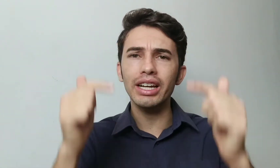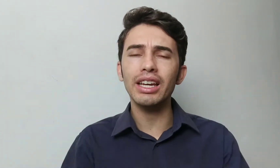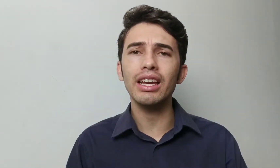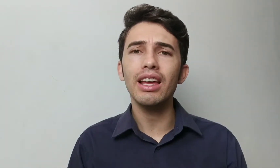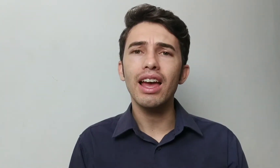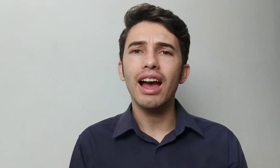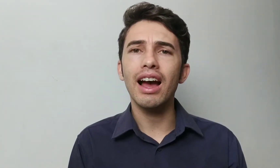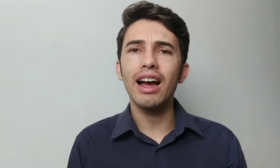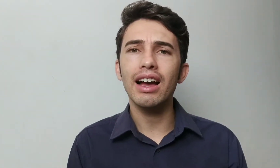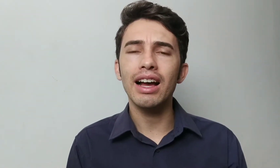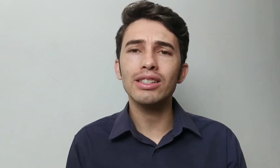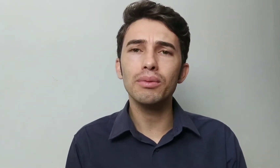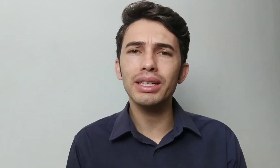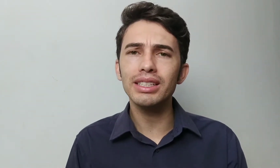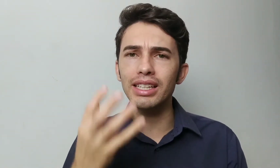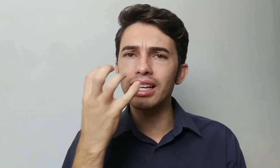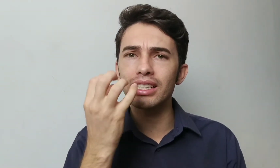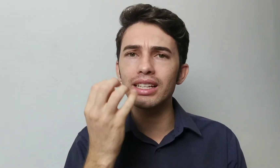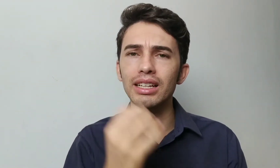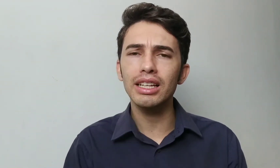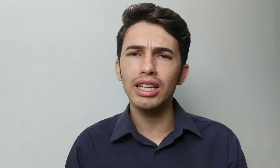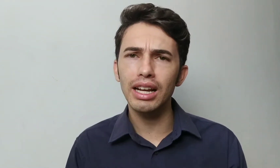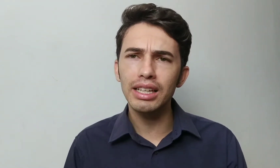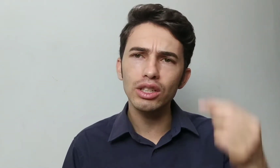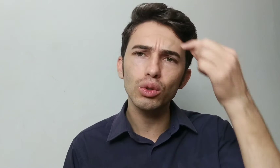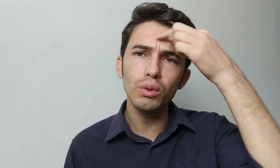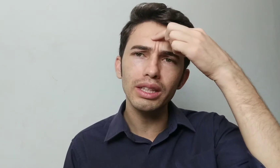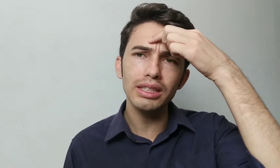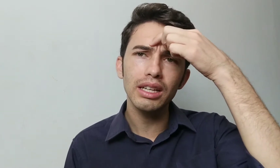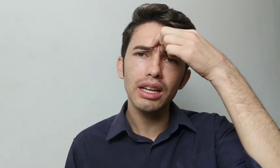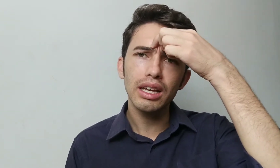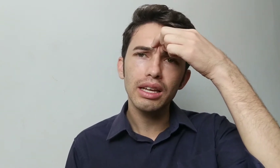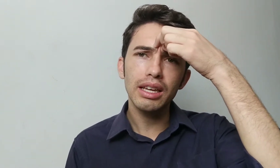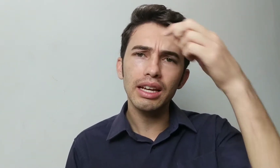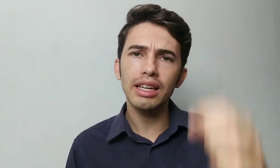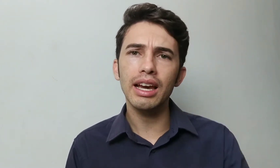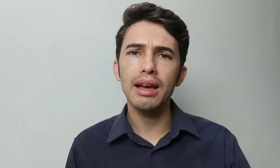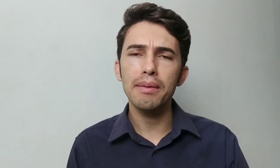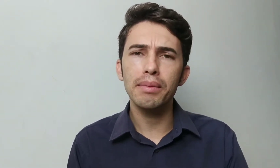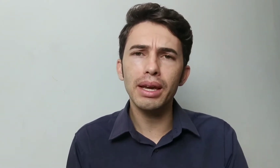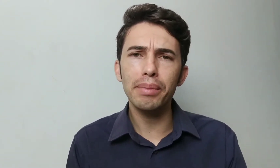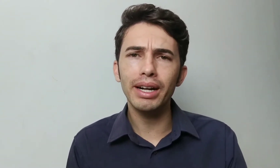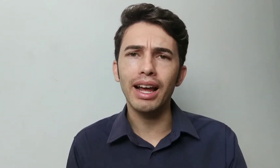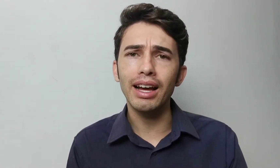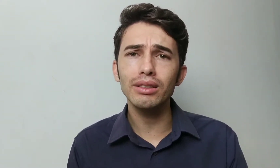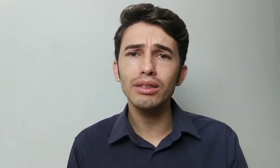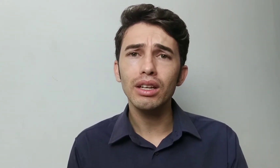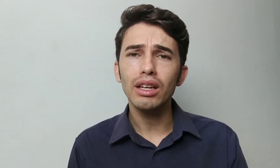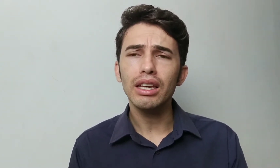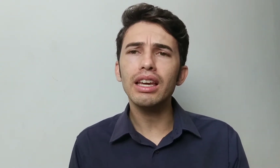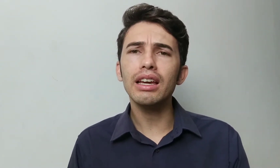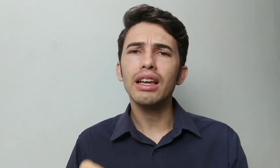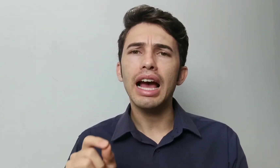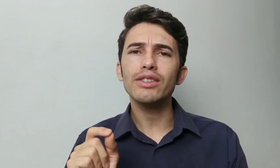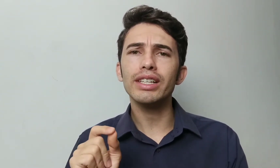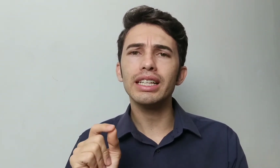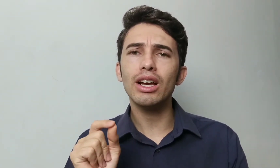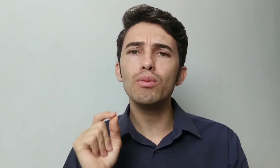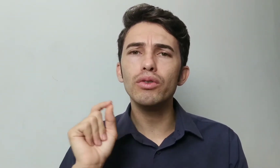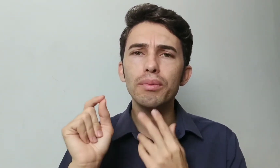aqui as sobrancelhas, né? Deixa ela aqui juntas e aqui bem apertado. E, às vezes, até o movimento